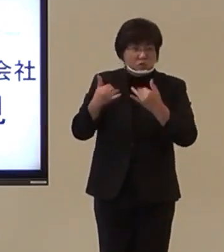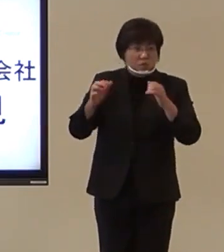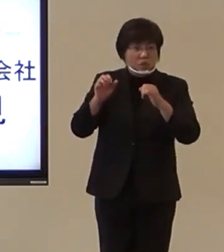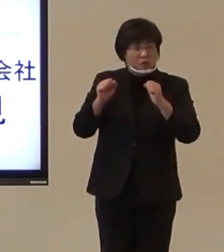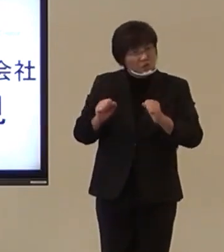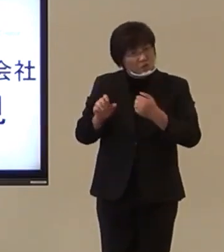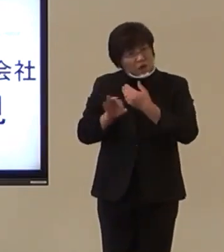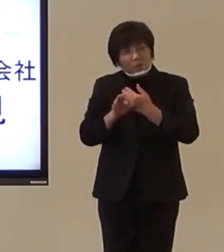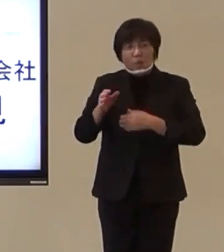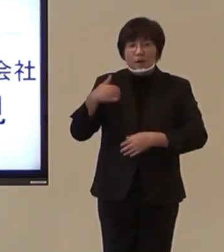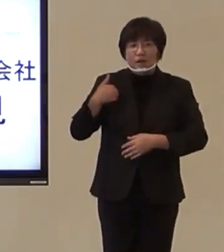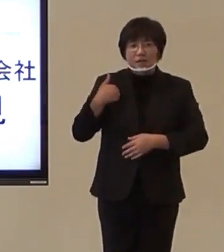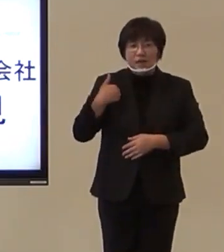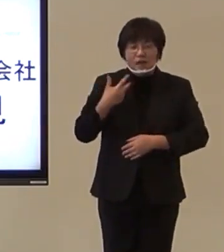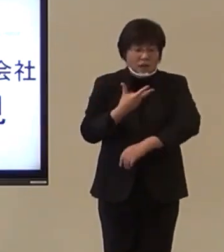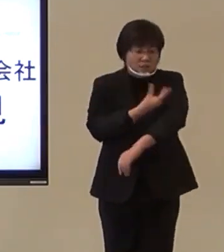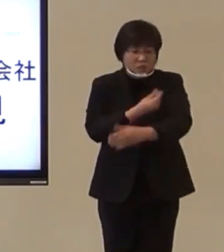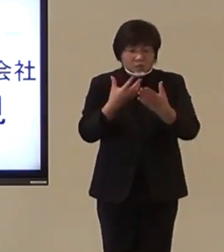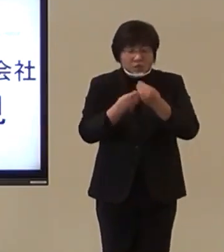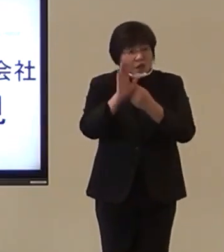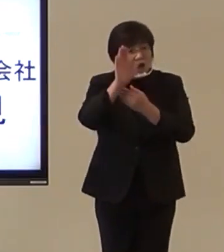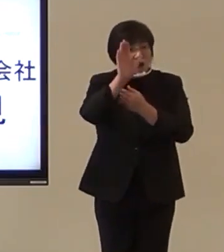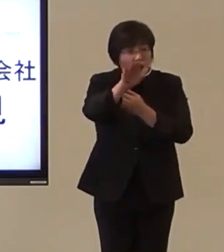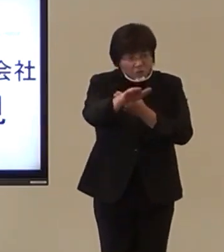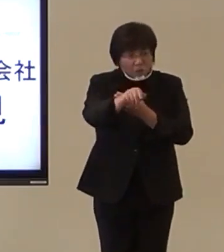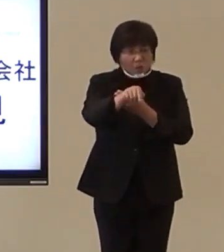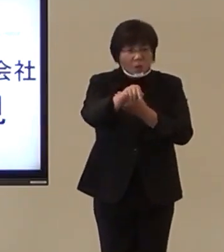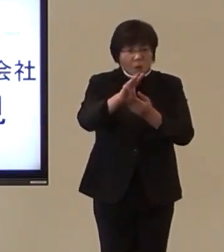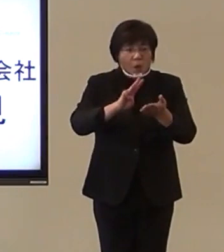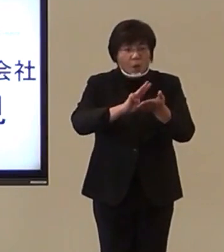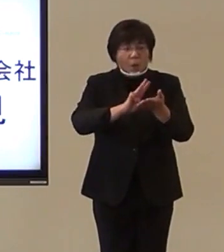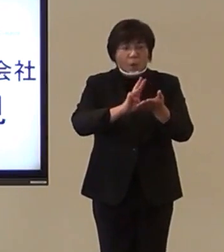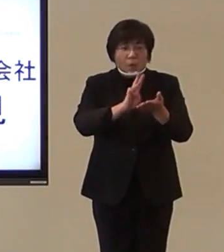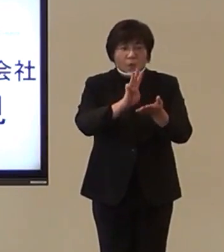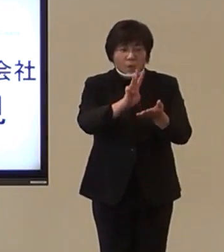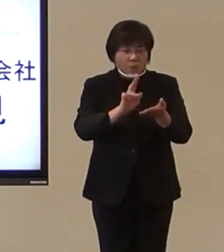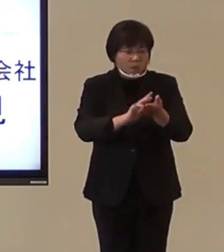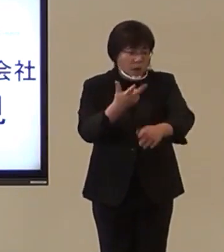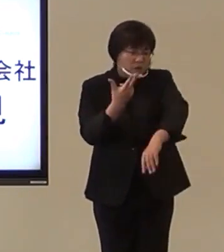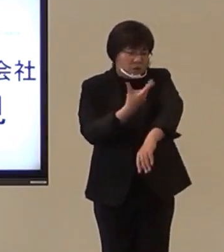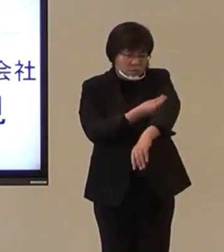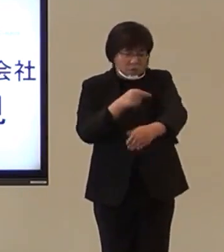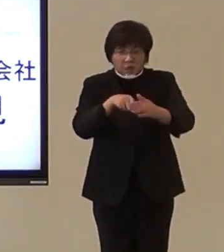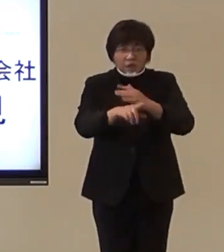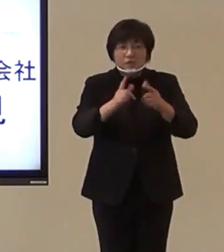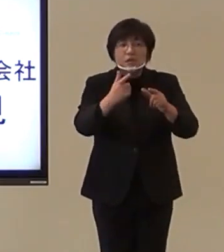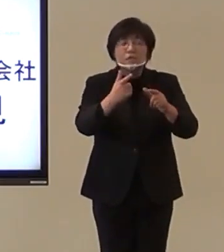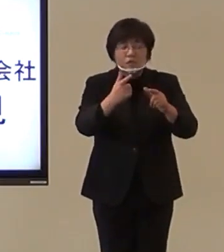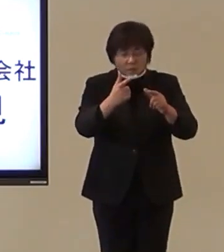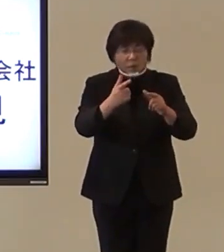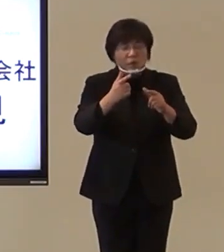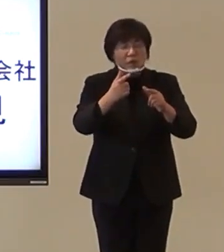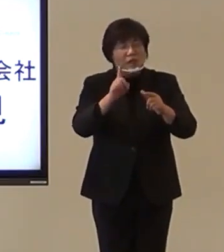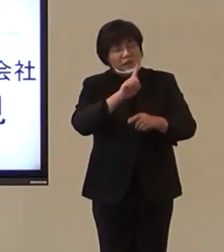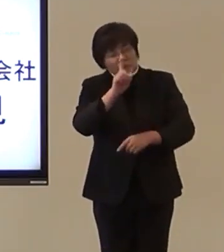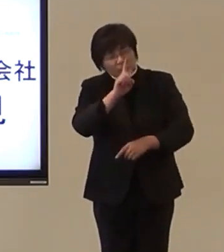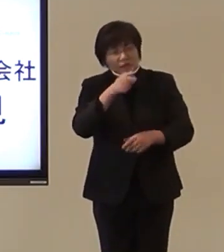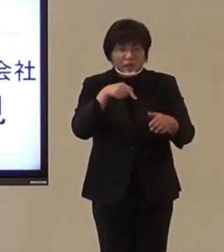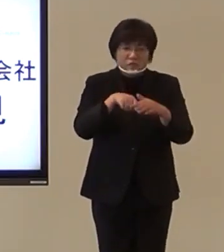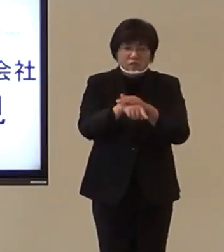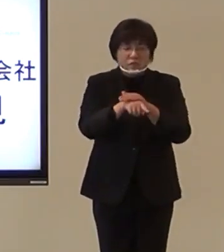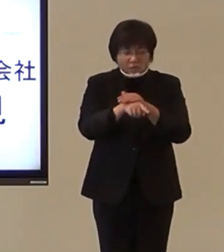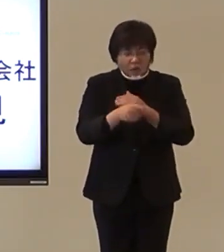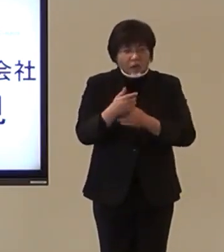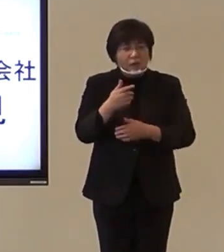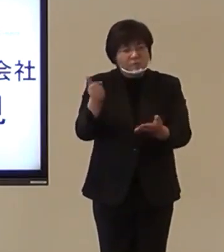今度そのワクチンの問題ではなくてもですね、倒れちゃうかもしれない、まあ、認知症気味の方もいるでしょう。そうするともうワクチンを